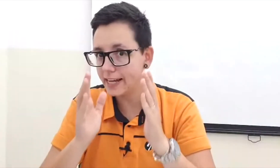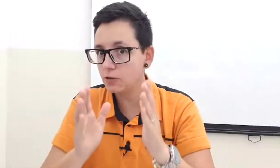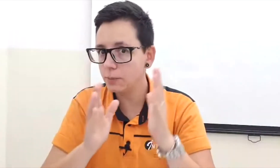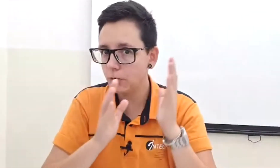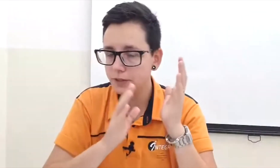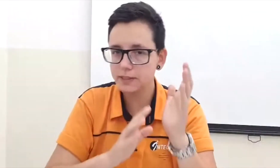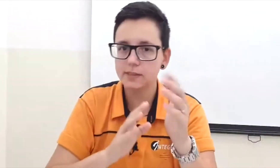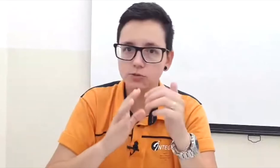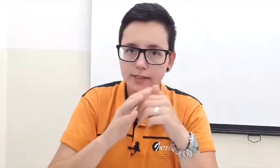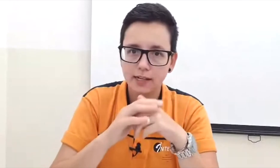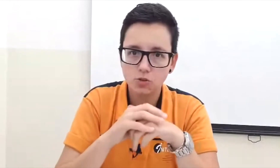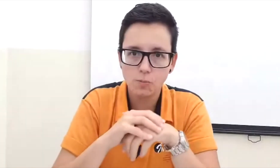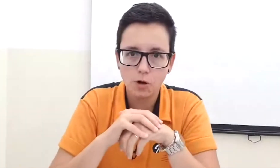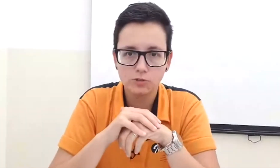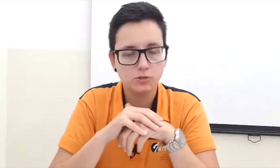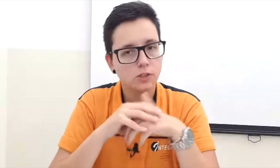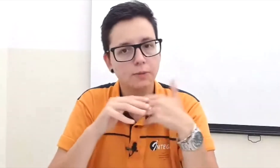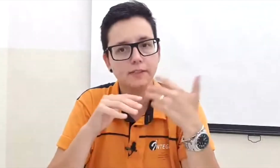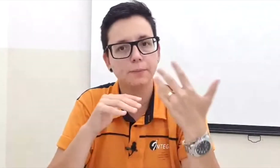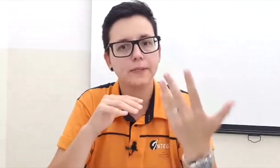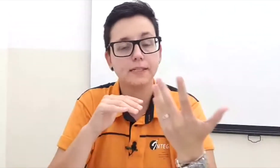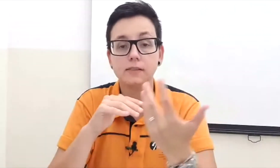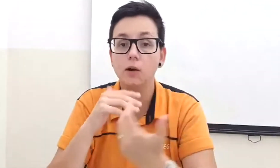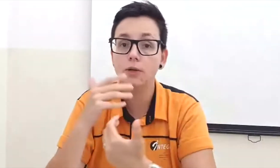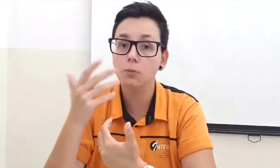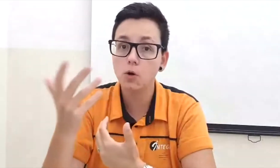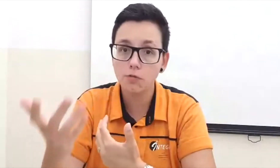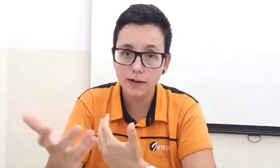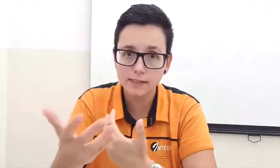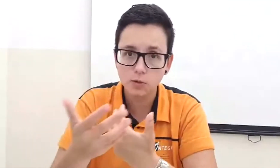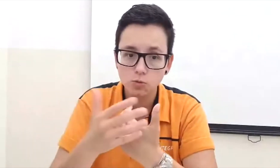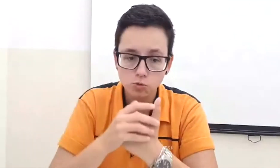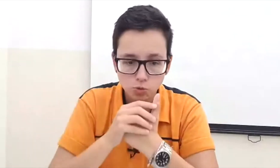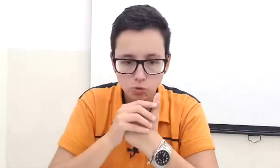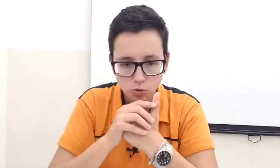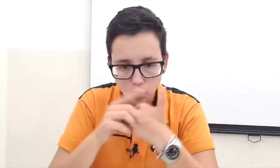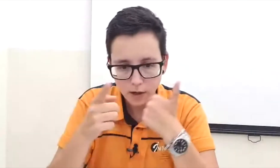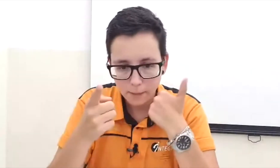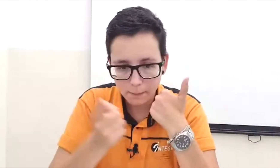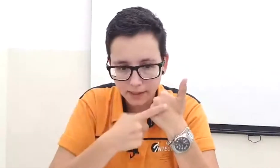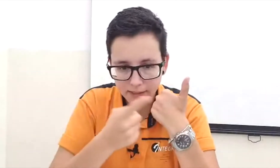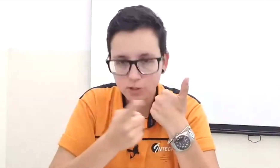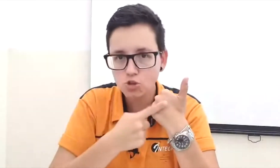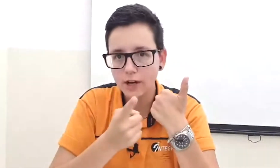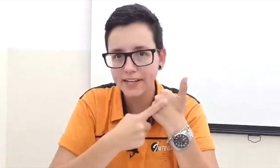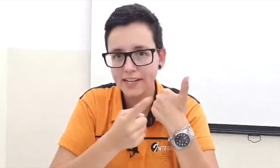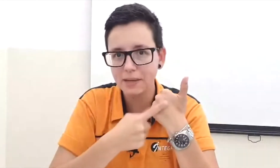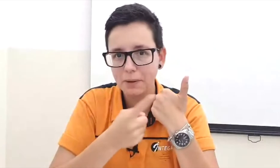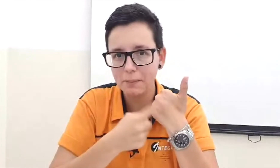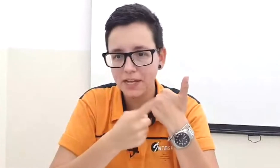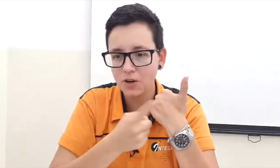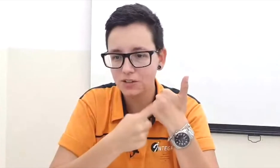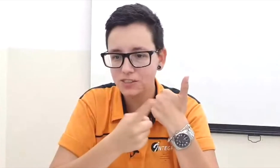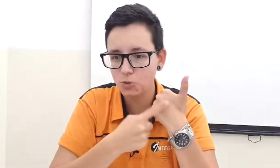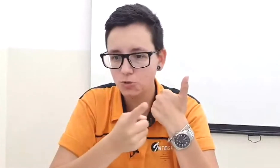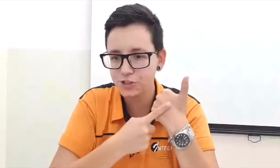a importância dos sinais compostos em uma interpretação, em uma conversa com um surdo. Manda teu joinha aqui para mim, ó, se eu